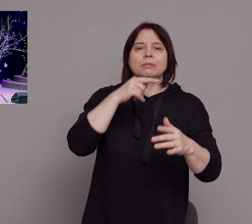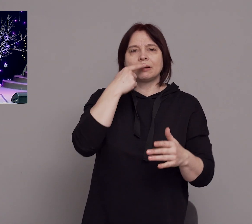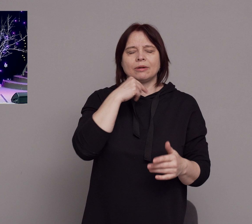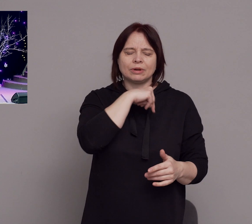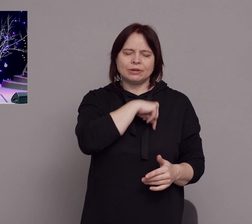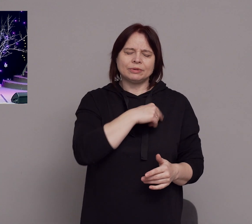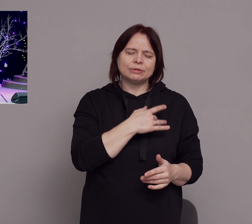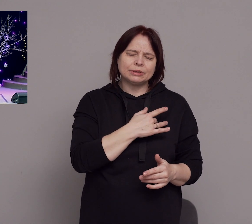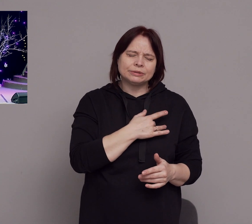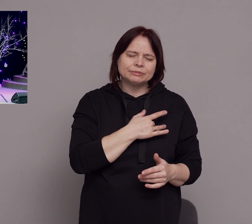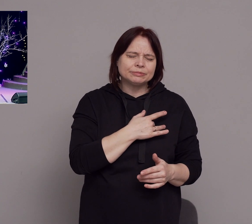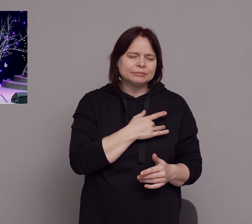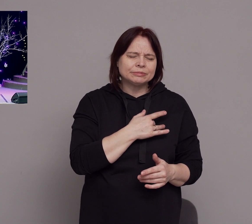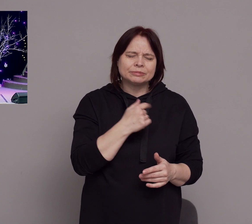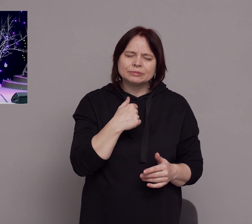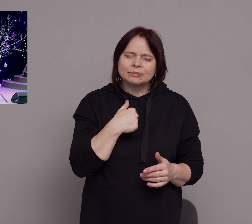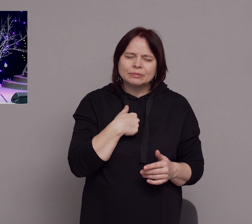Бог, мы открываем Тебе